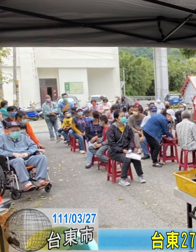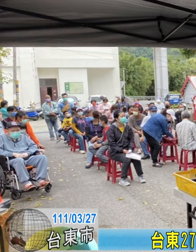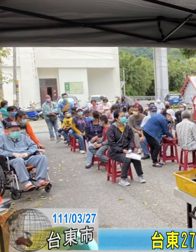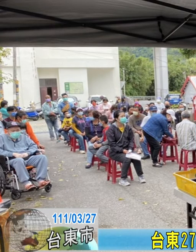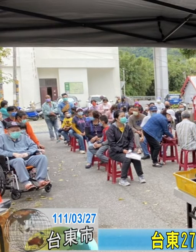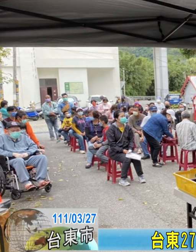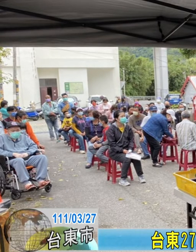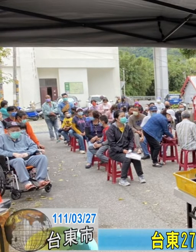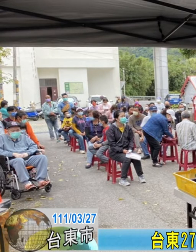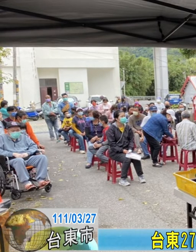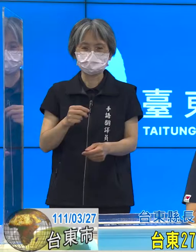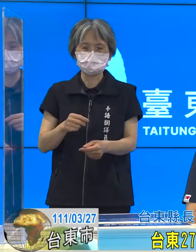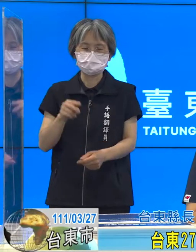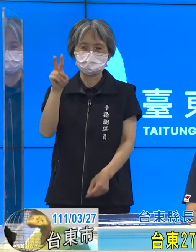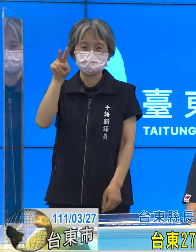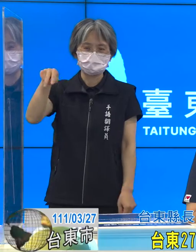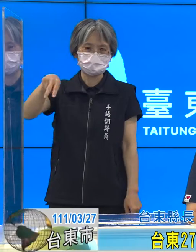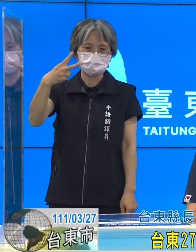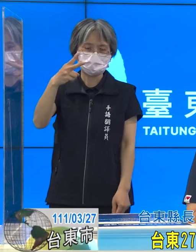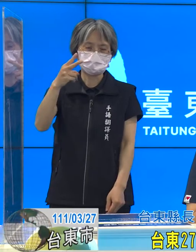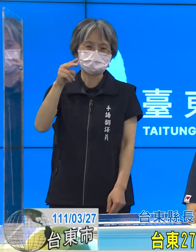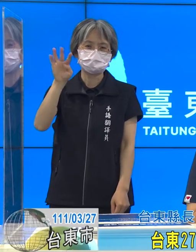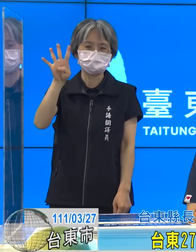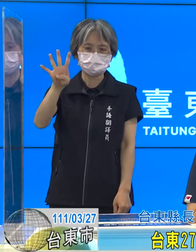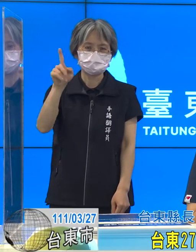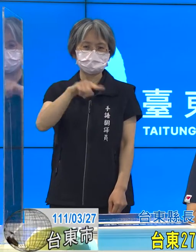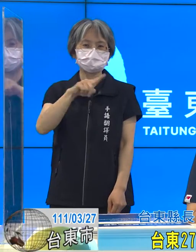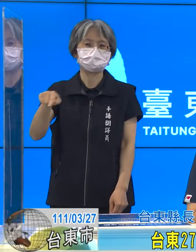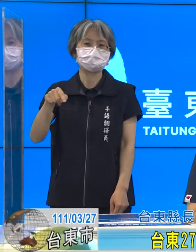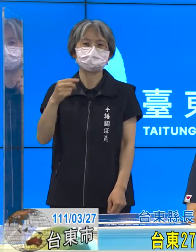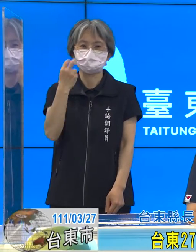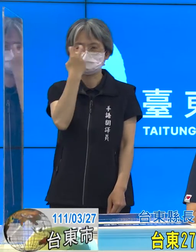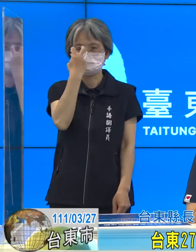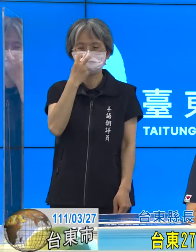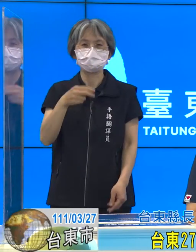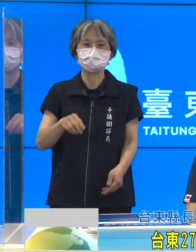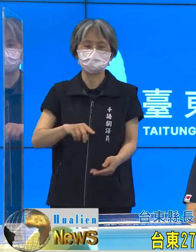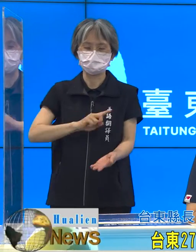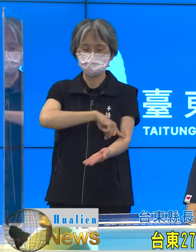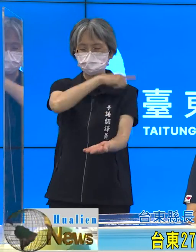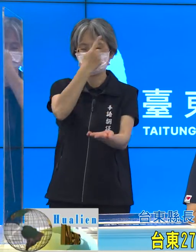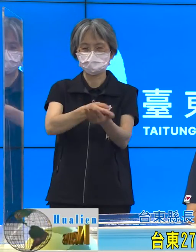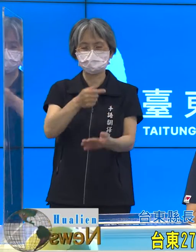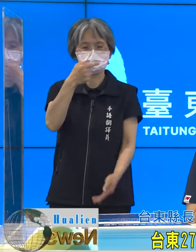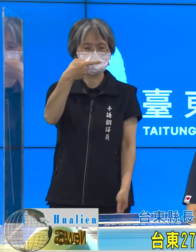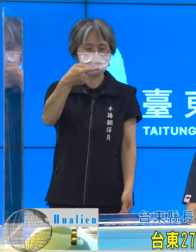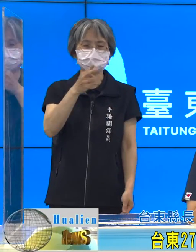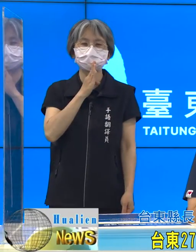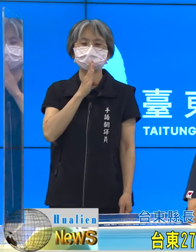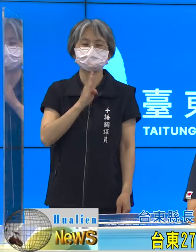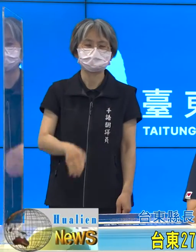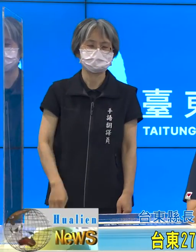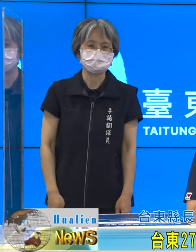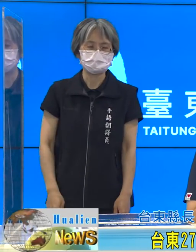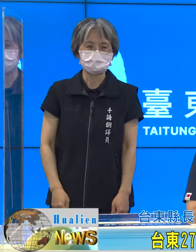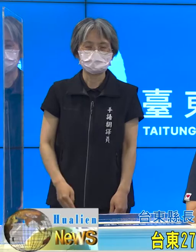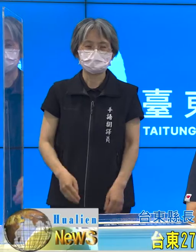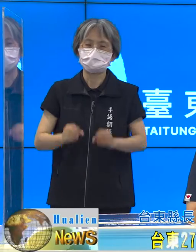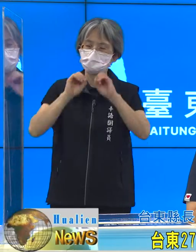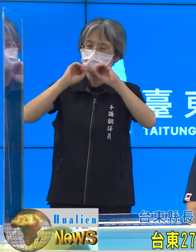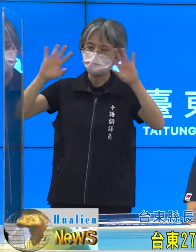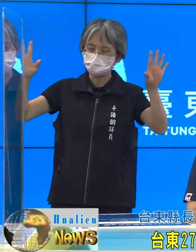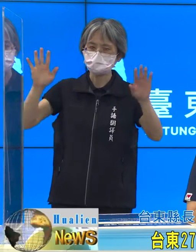有204位受检，目前全部都为阴性。我们在这里